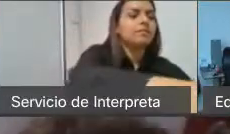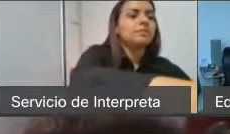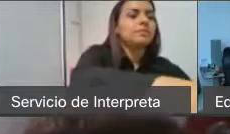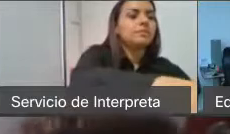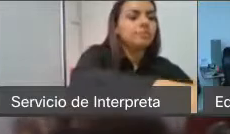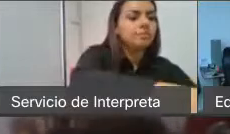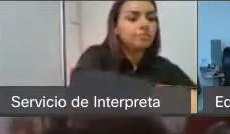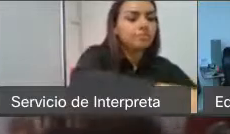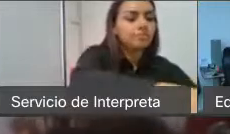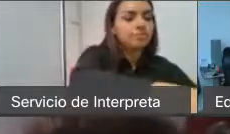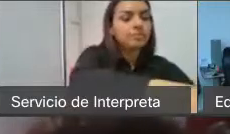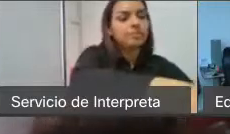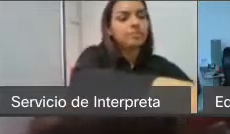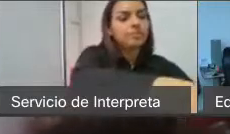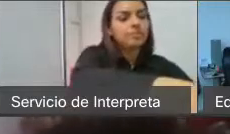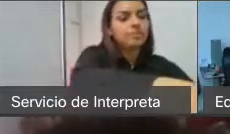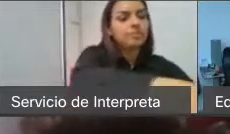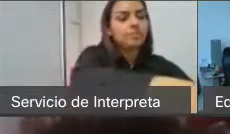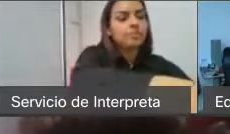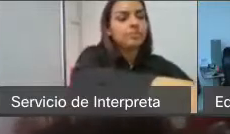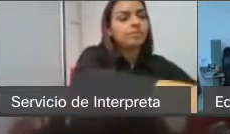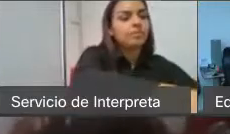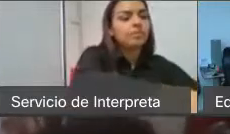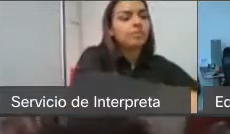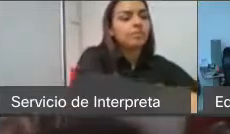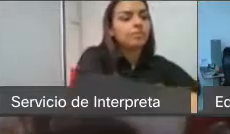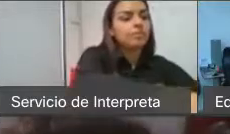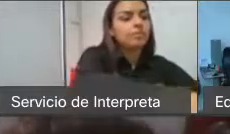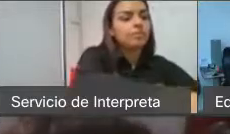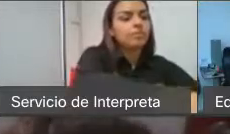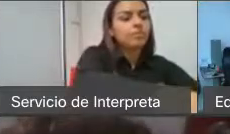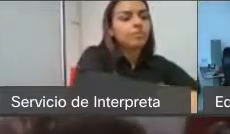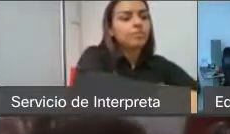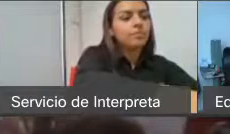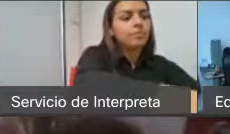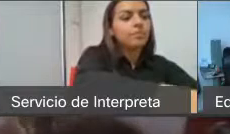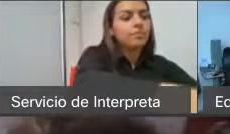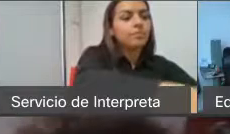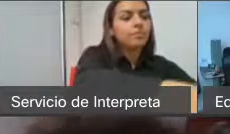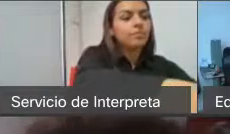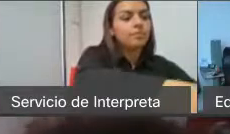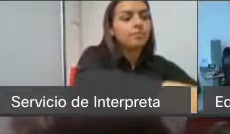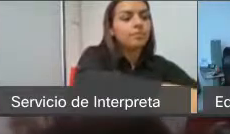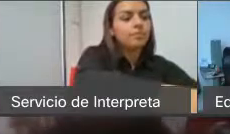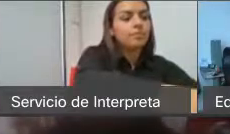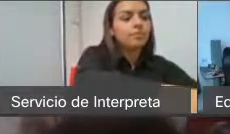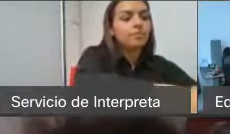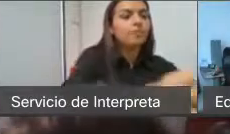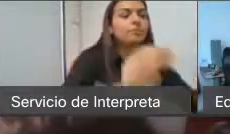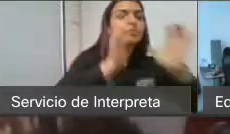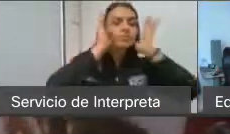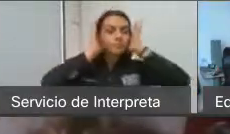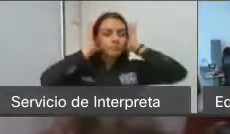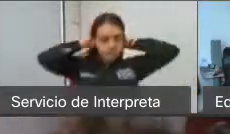como videollamada, pues si se nos cae, se dice alguna de las dos, que hay un, que la que, a la que se le cae, se avisa a la otra